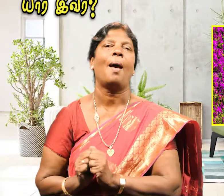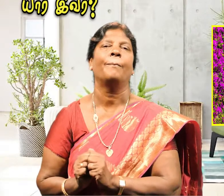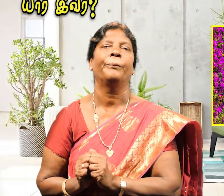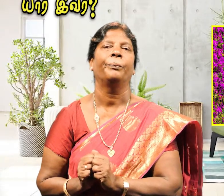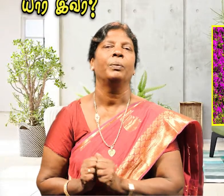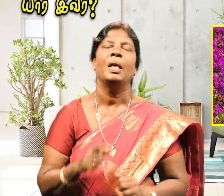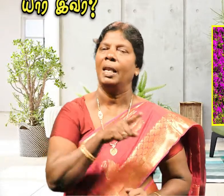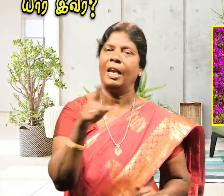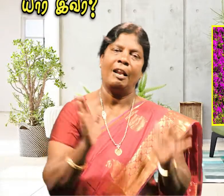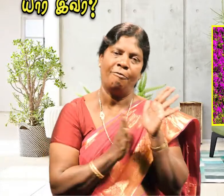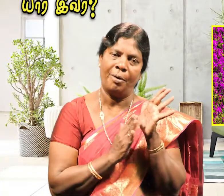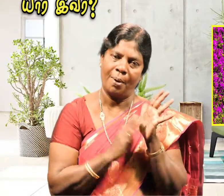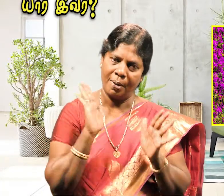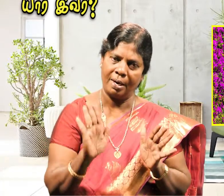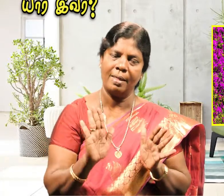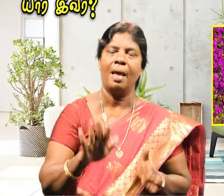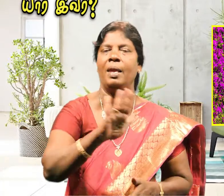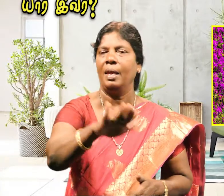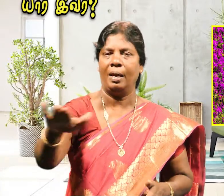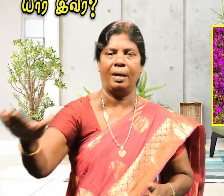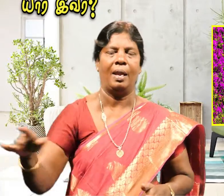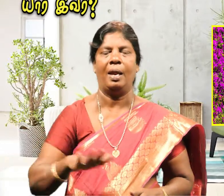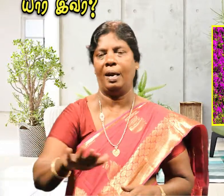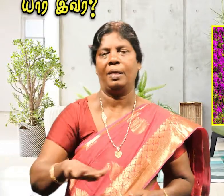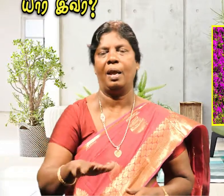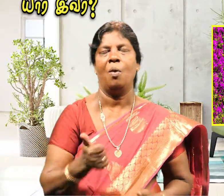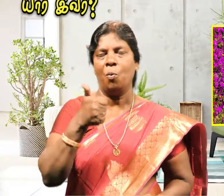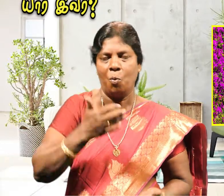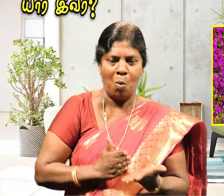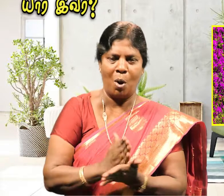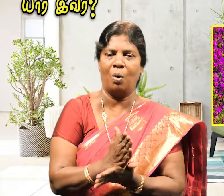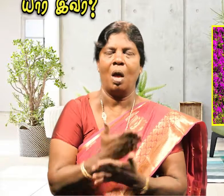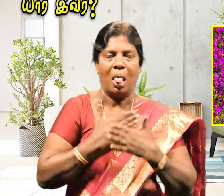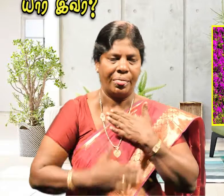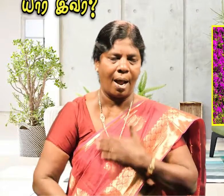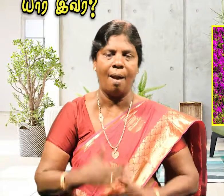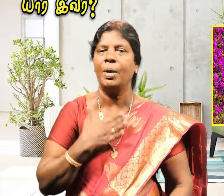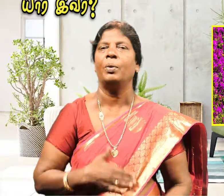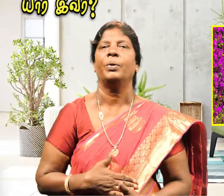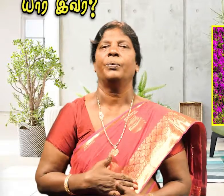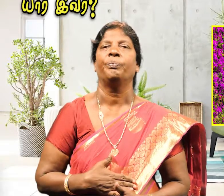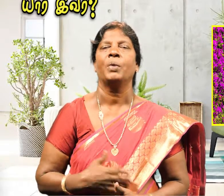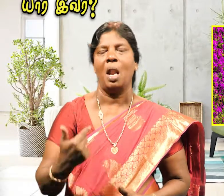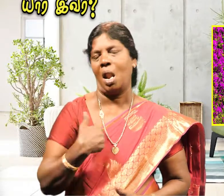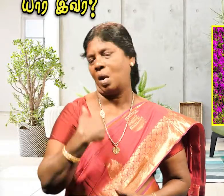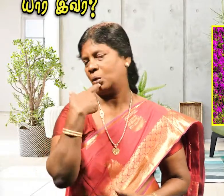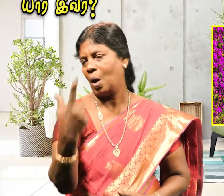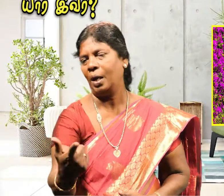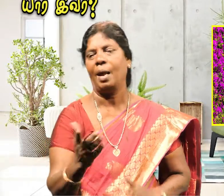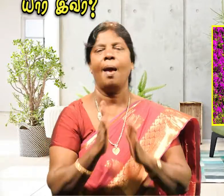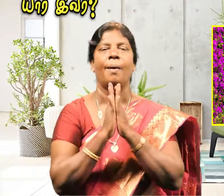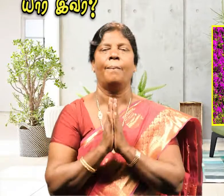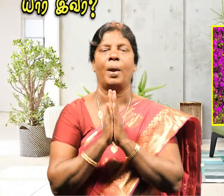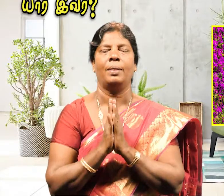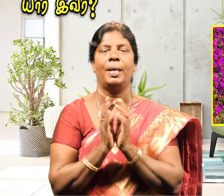செய்யலாம். நீங்கள் விரும்பினால் இருக்கிற இடத்திலிருந்தே உண்மையோடு, தாழ்மையோடு நான்